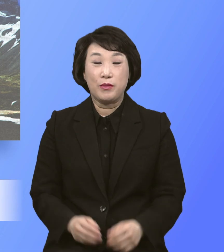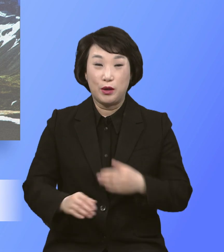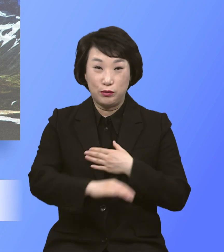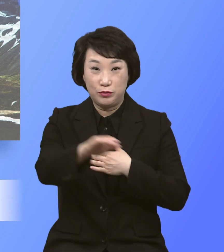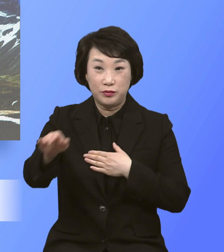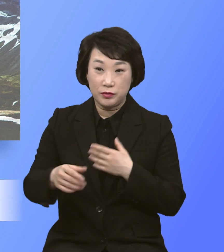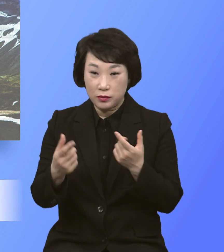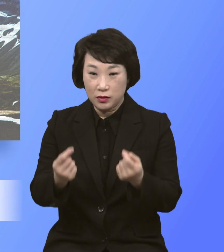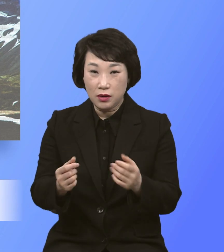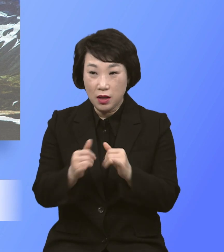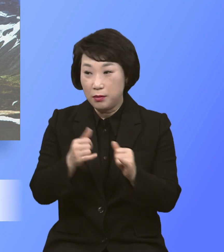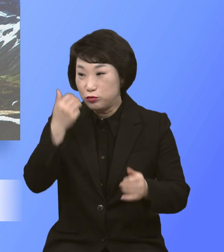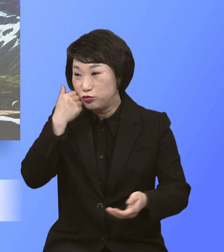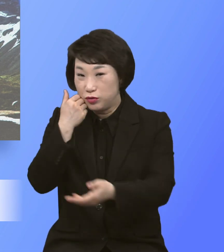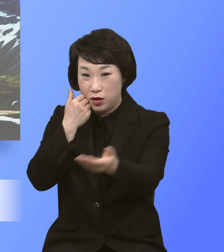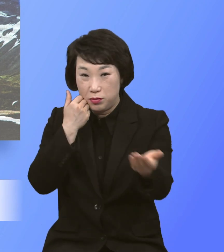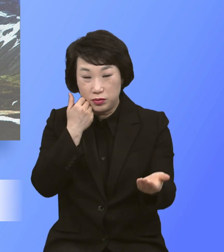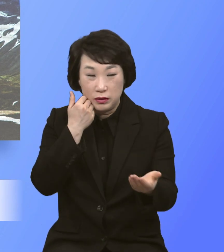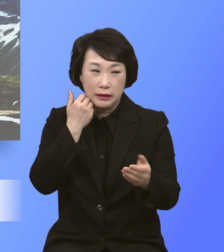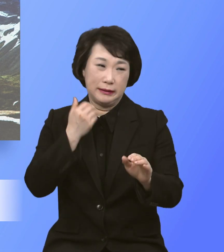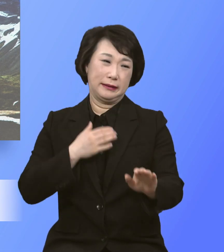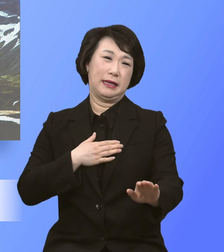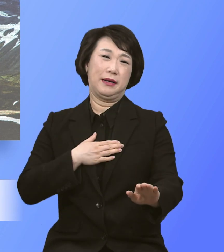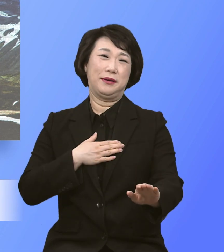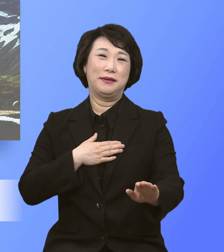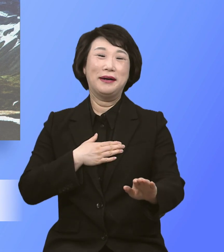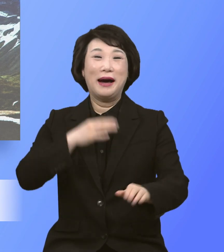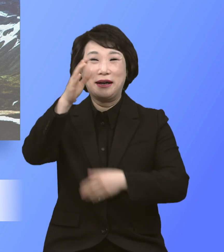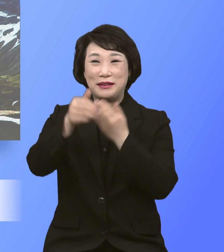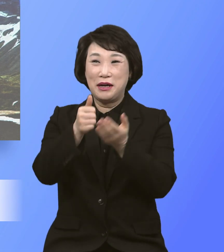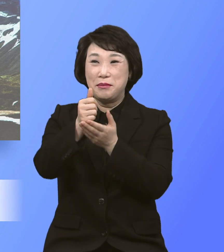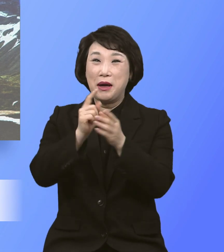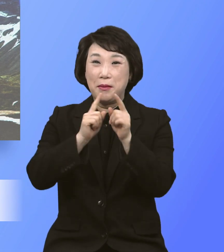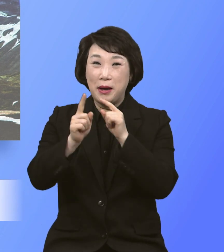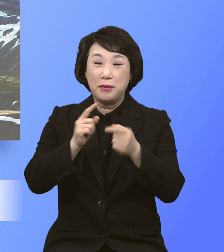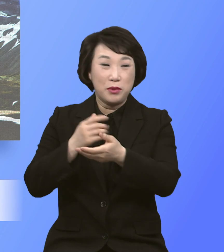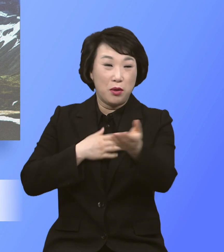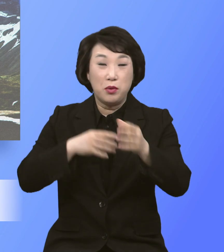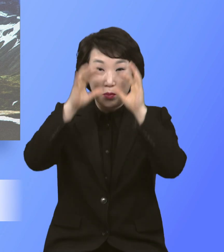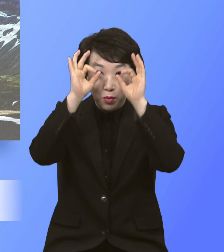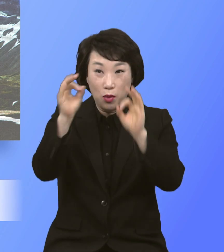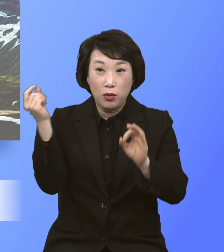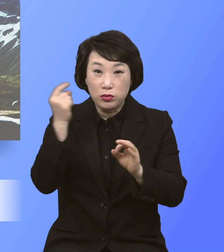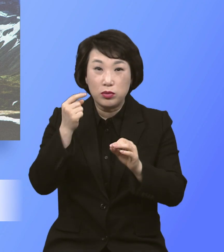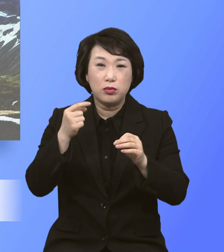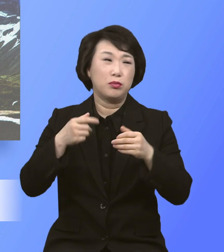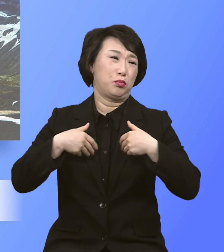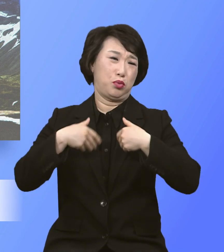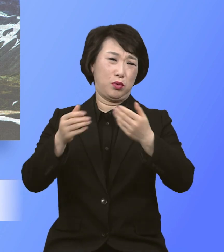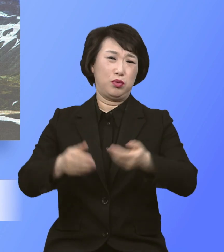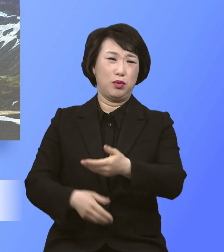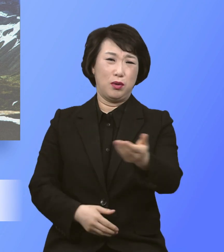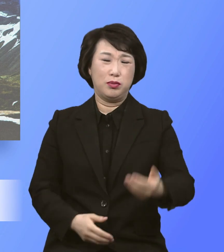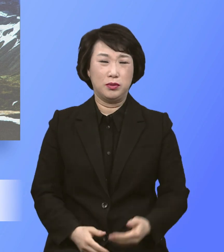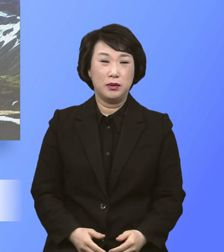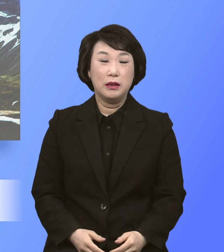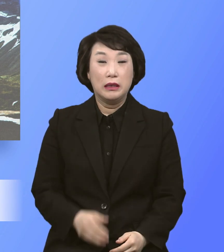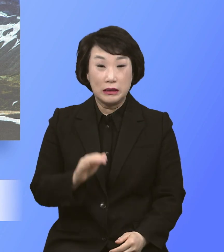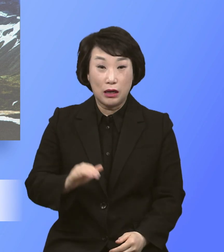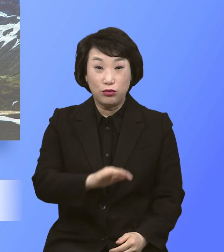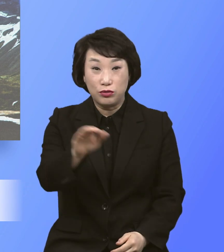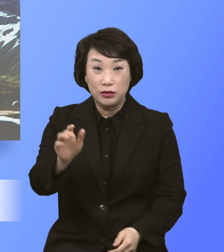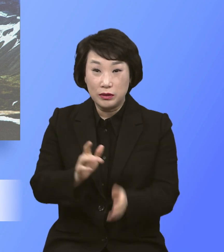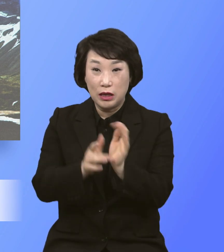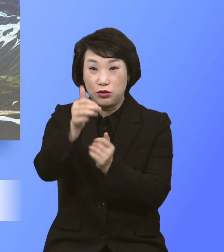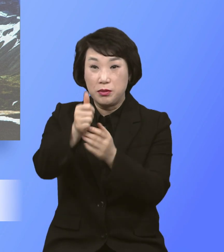우리도 그런 사람이 있다면 오늘 하나님 말씀을 들어야 할 이유가 없어. 우리는